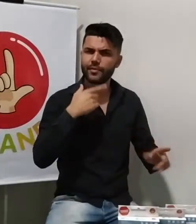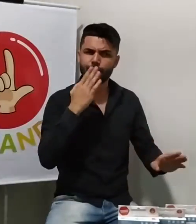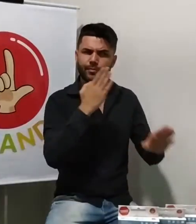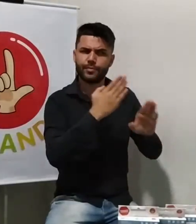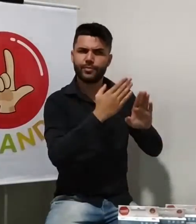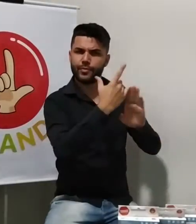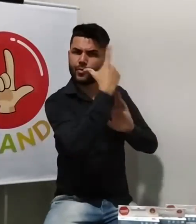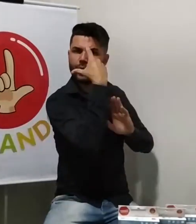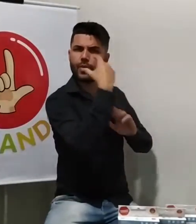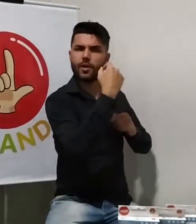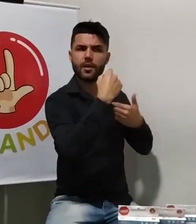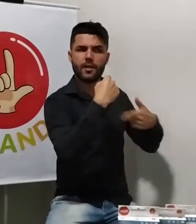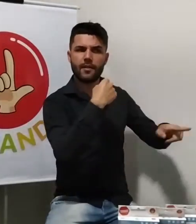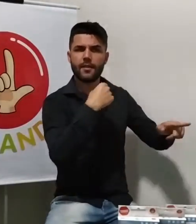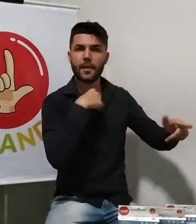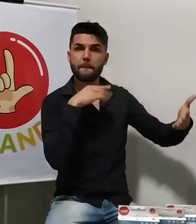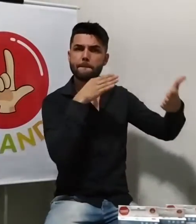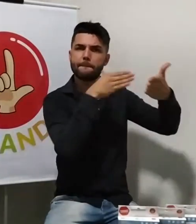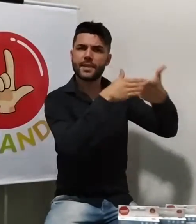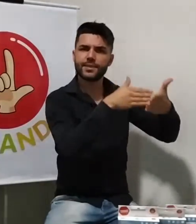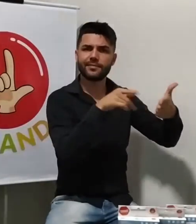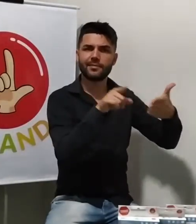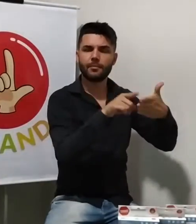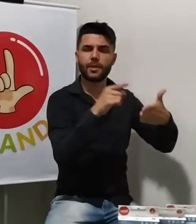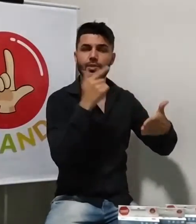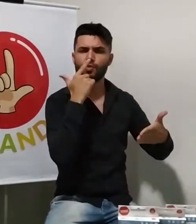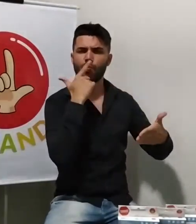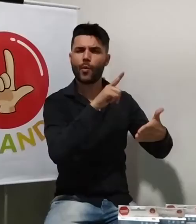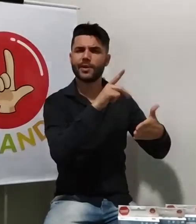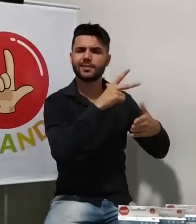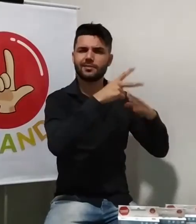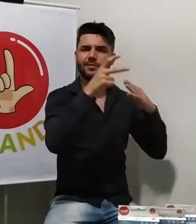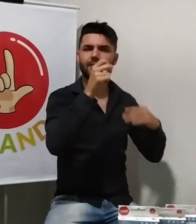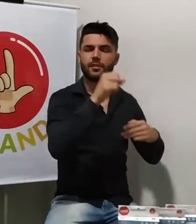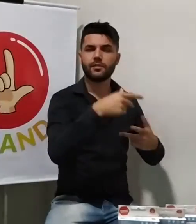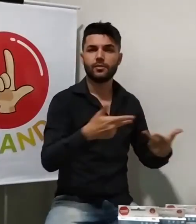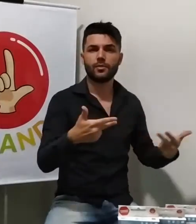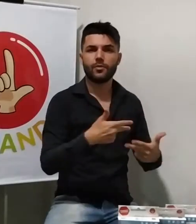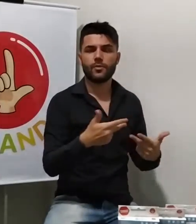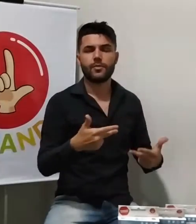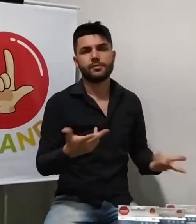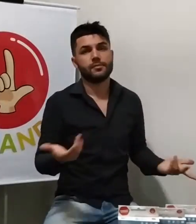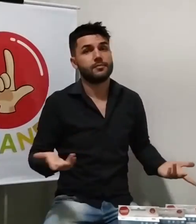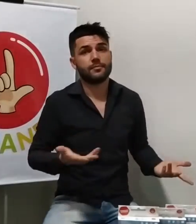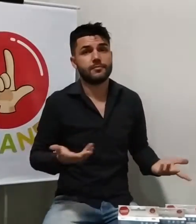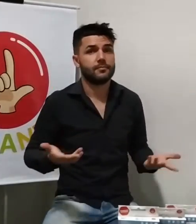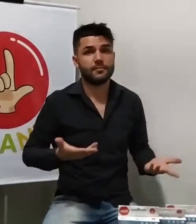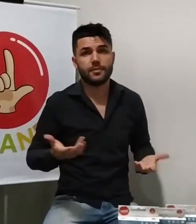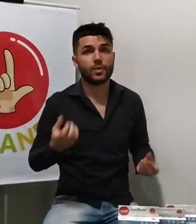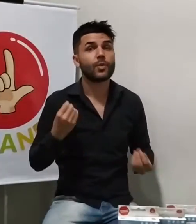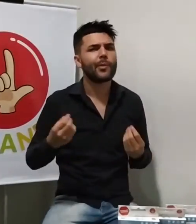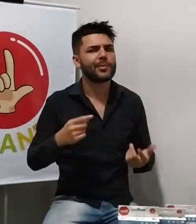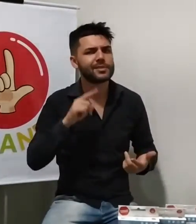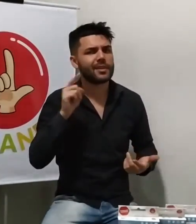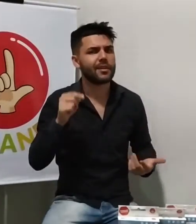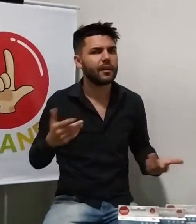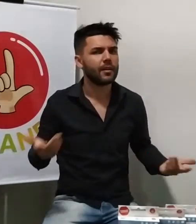impedir de conquistarmos aquilo que a gente quer, sim, aí nós vamos ser vítimas, mas seremos vítimas não por imposição dessas circunstâncias, mas seremos sim vítimas